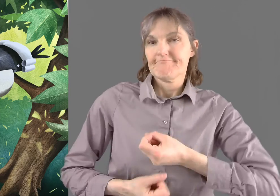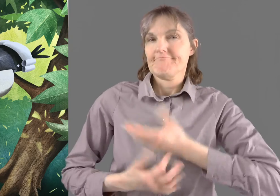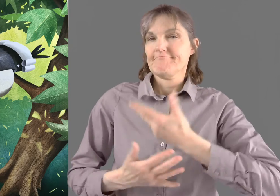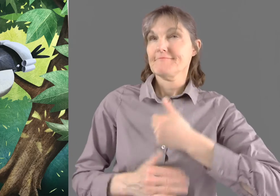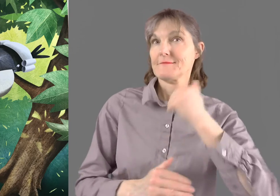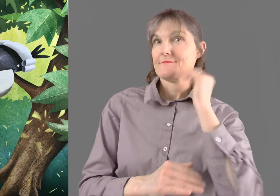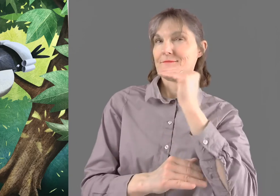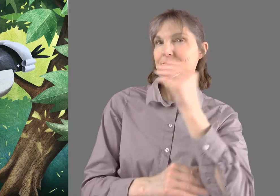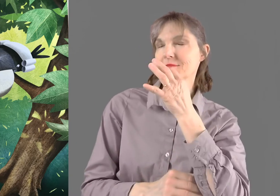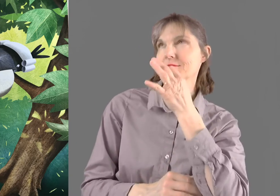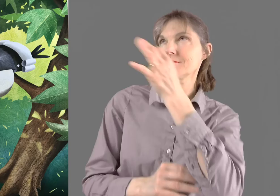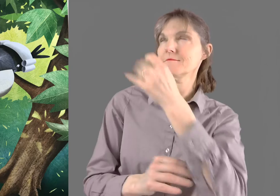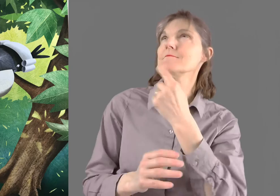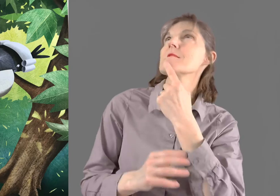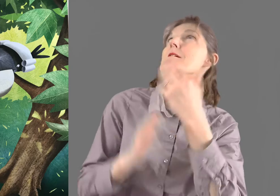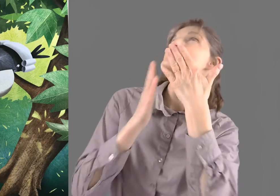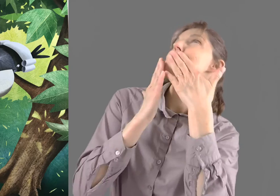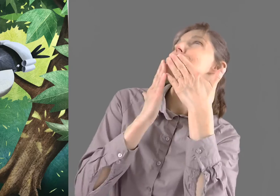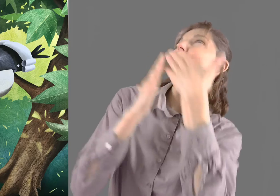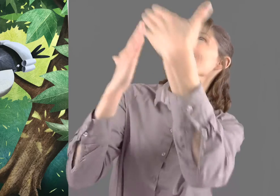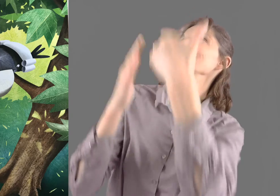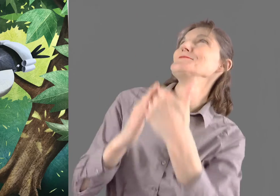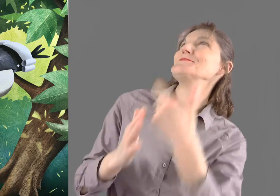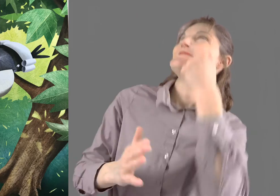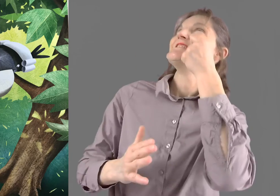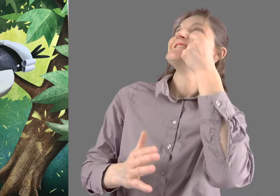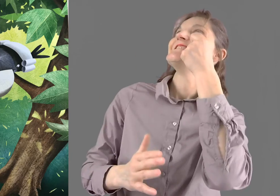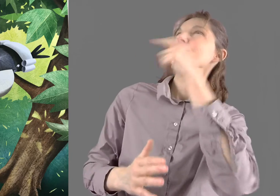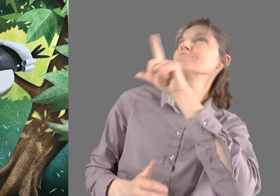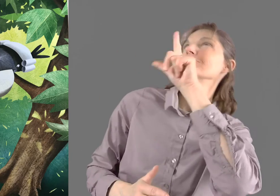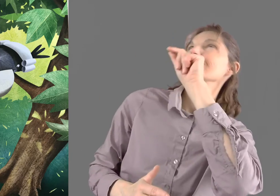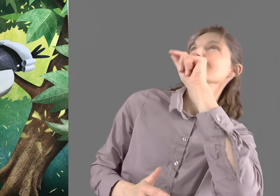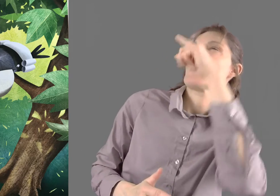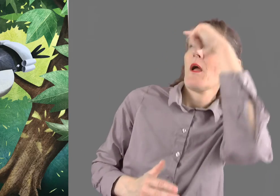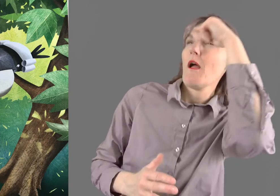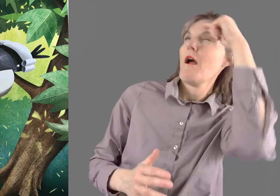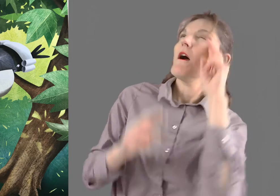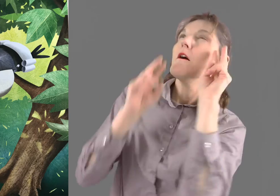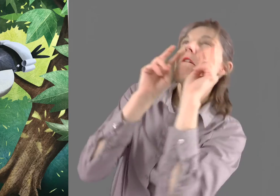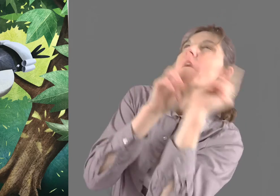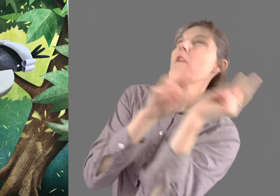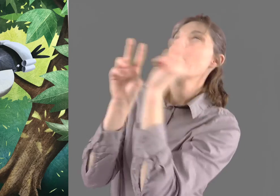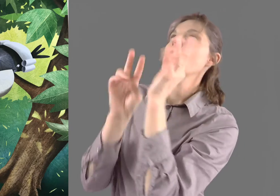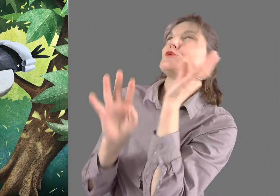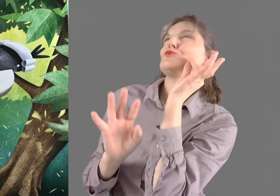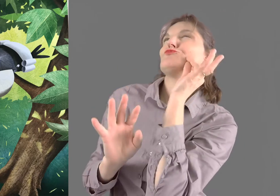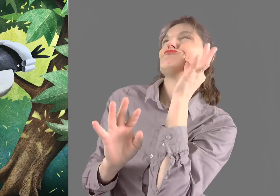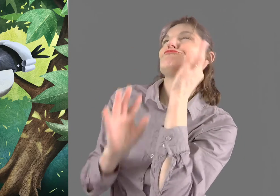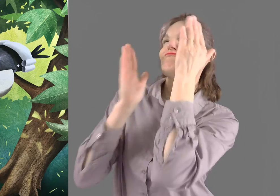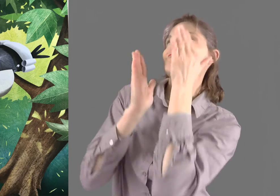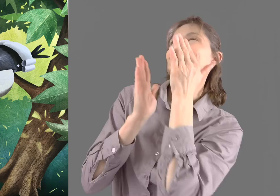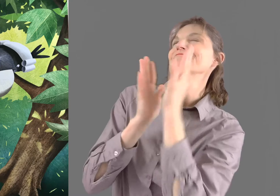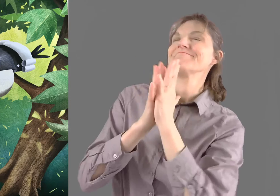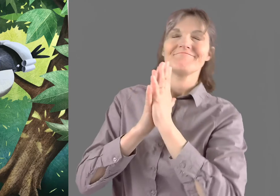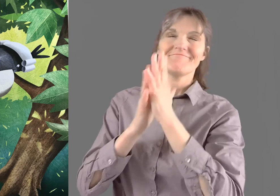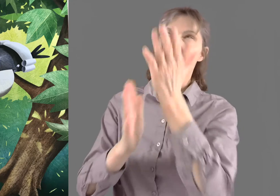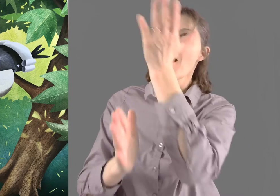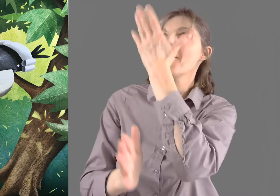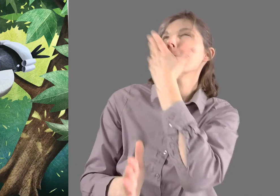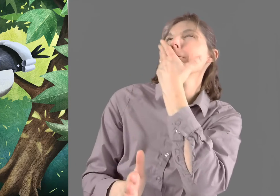Eh, bonjour, monsieur du Corbeau, que vous êtes joli! Que vous